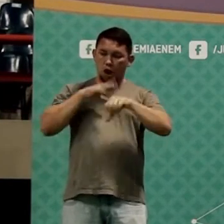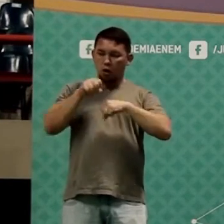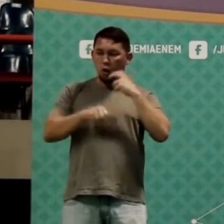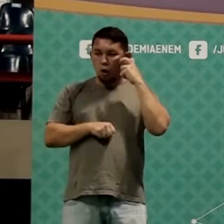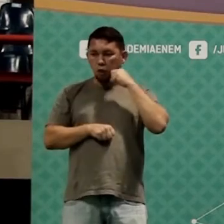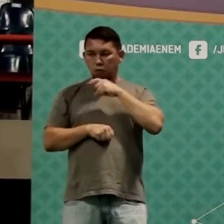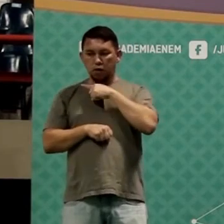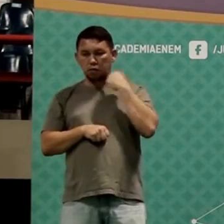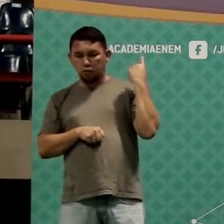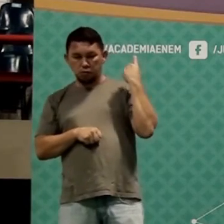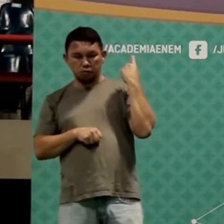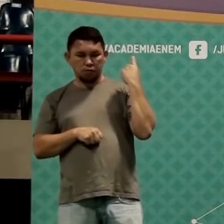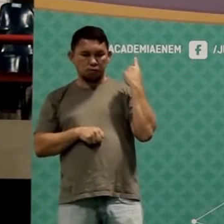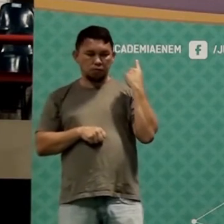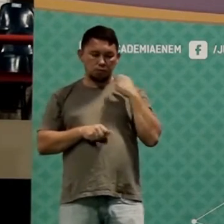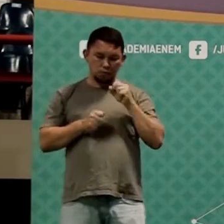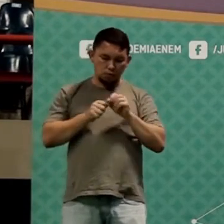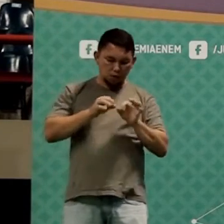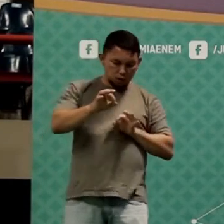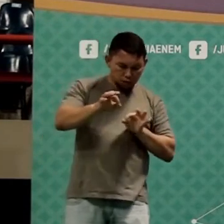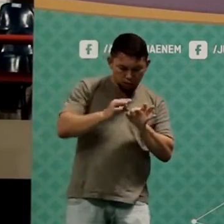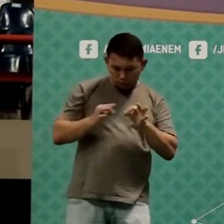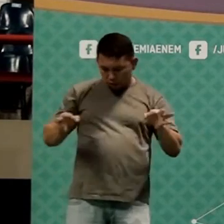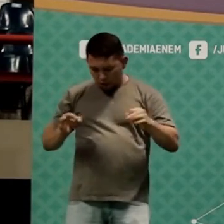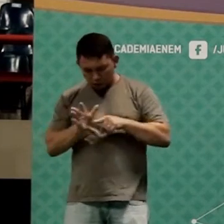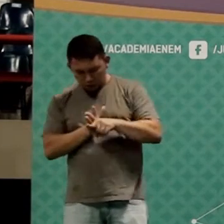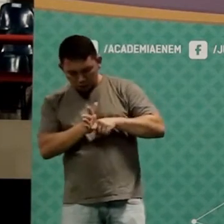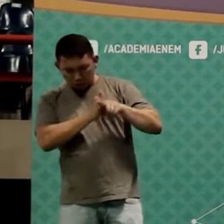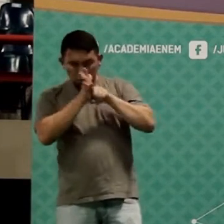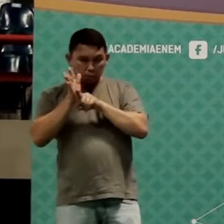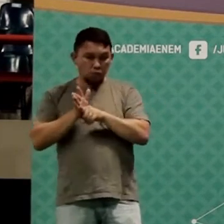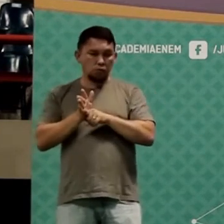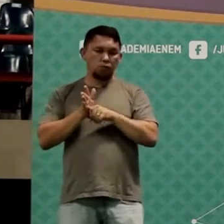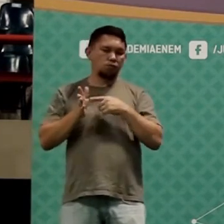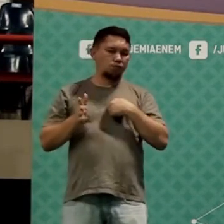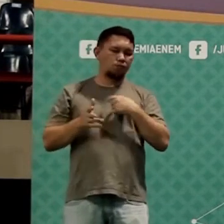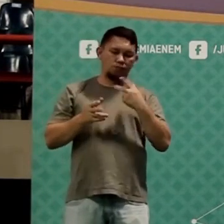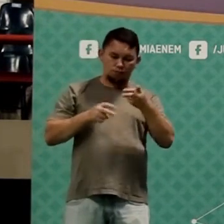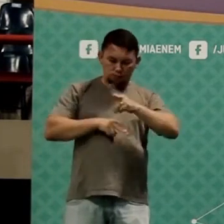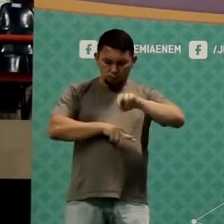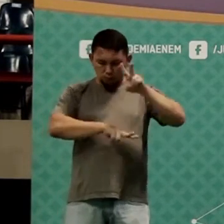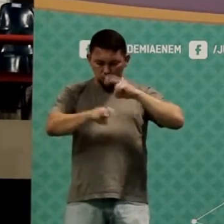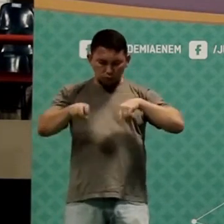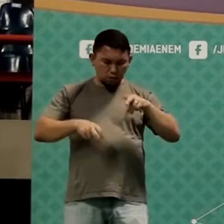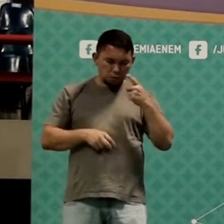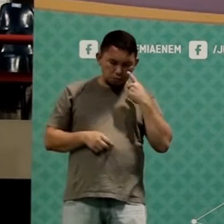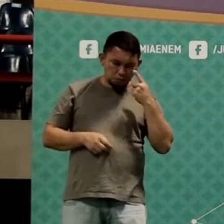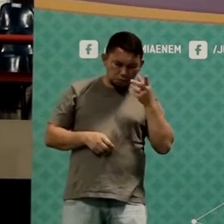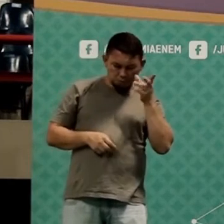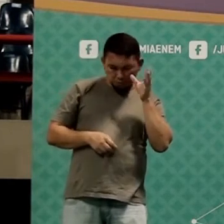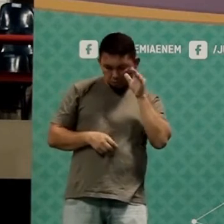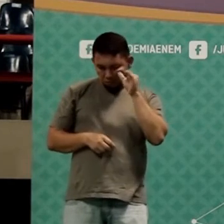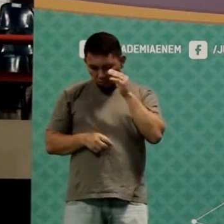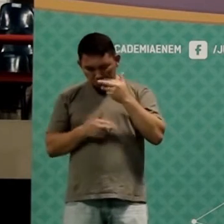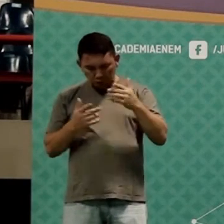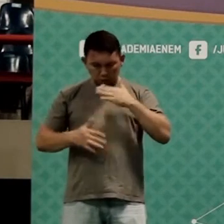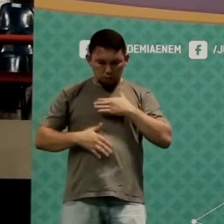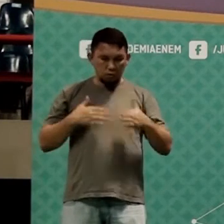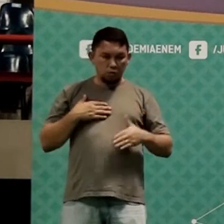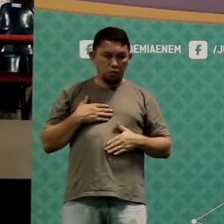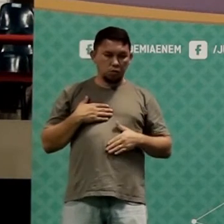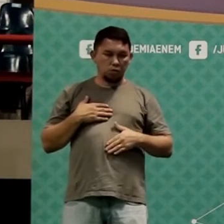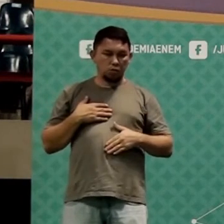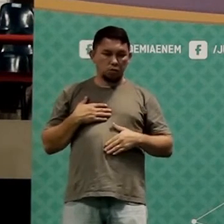corpos de mortos para fazer esses estudos dele. E nesses estudos dele, ele observou que o corpo humano pode